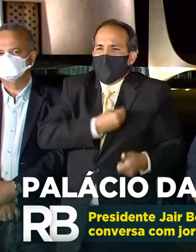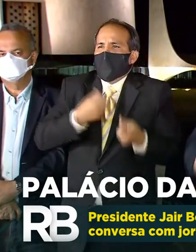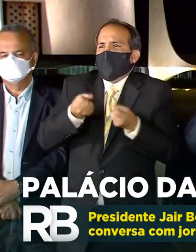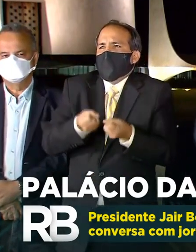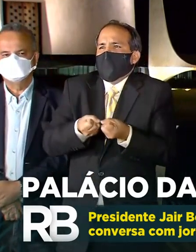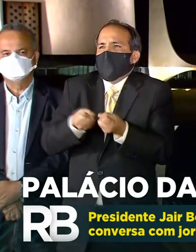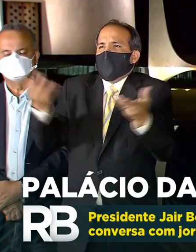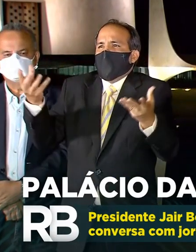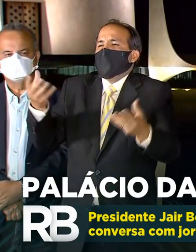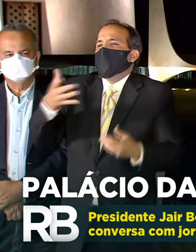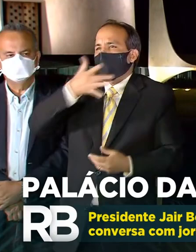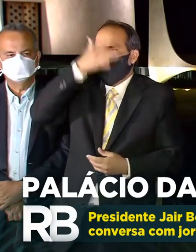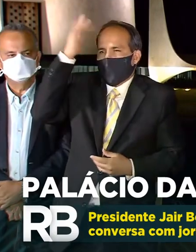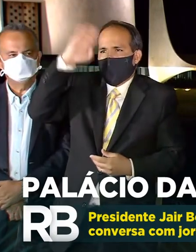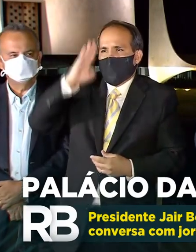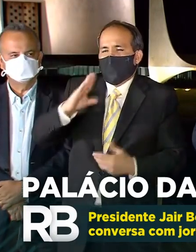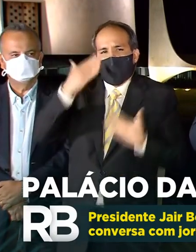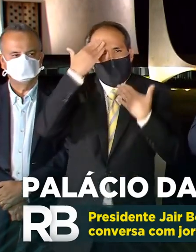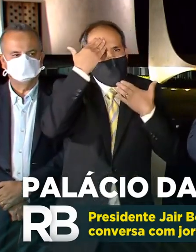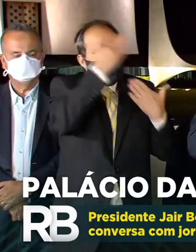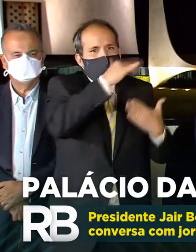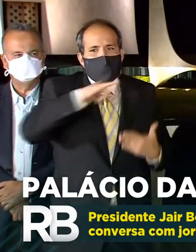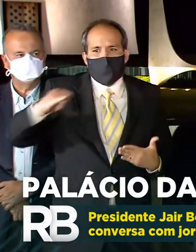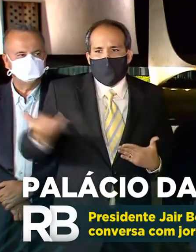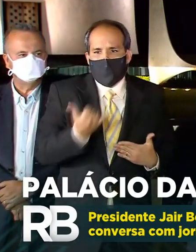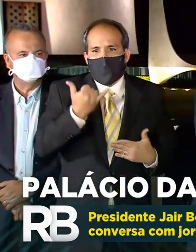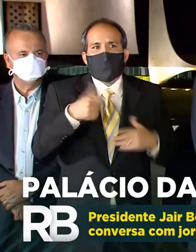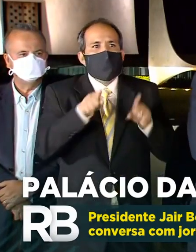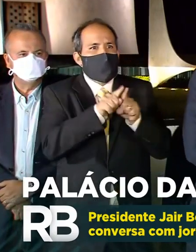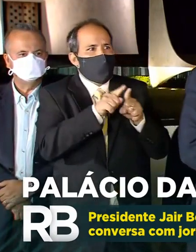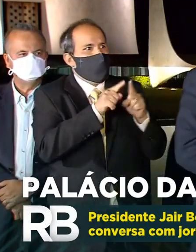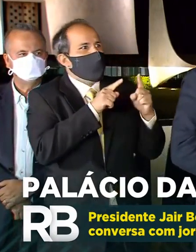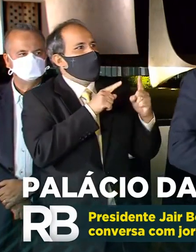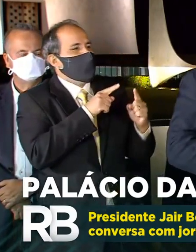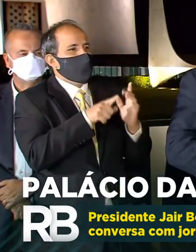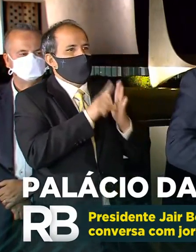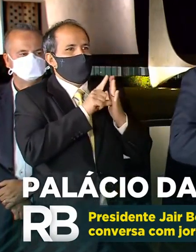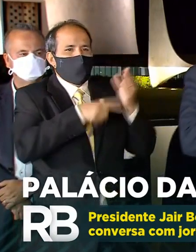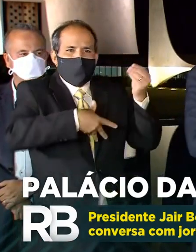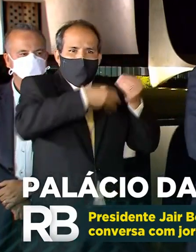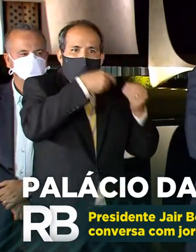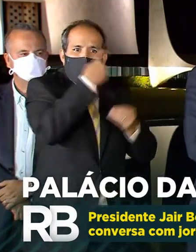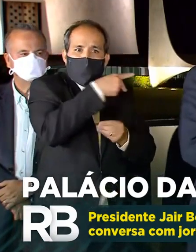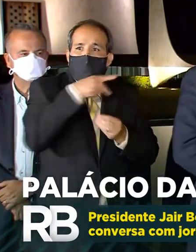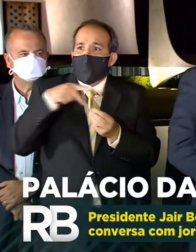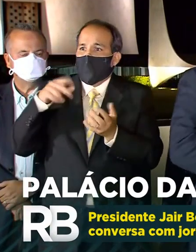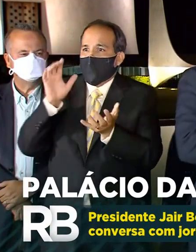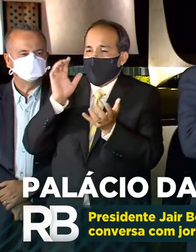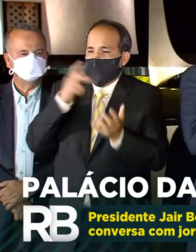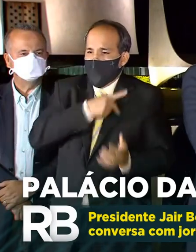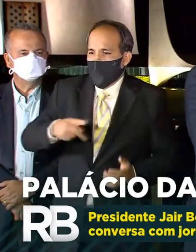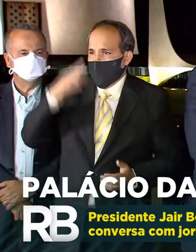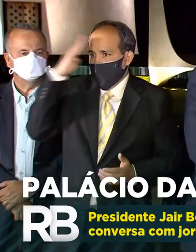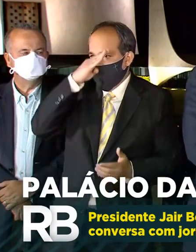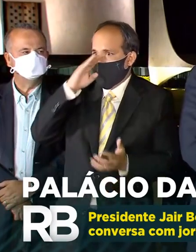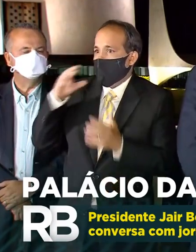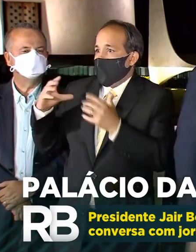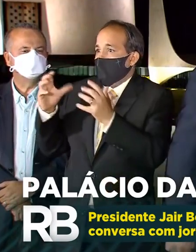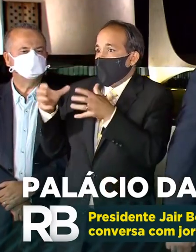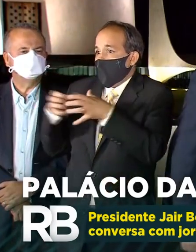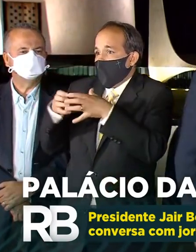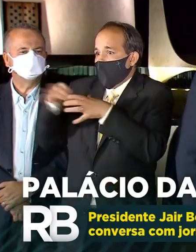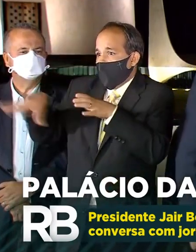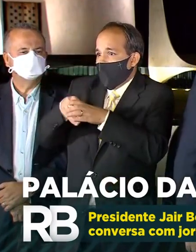eu agradeço essa oportunidade, mas reitero, presidente Bolsonaro, a equipe de governo, em nome de Vossa